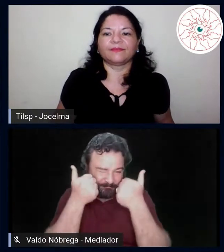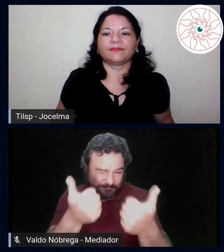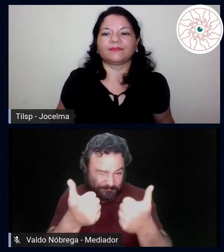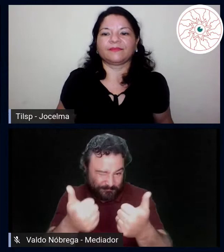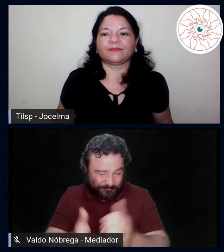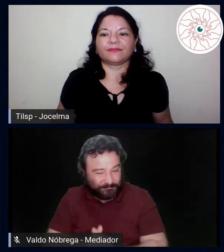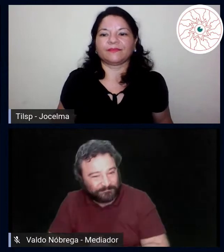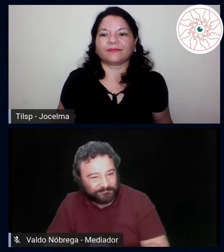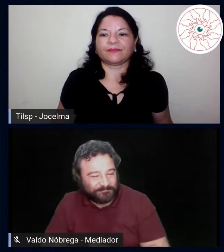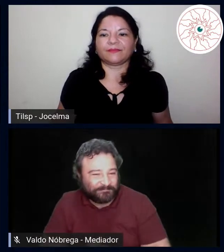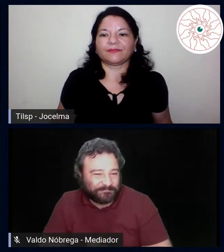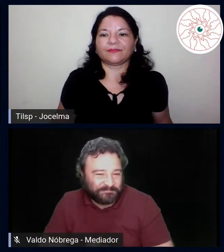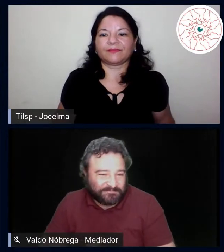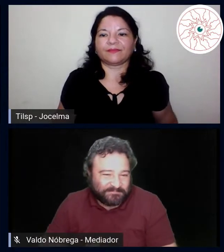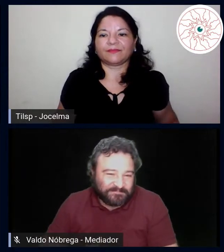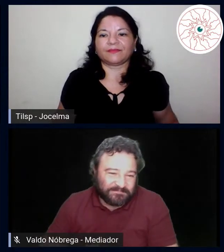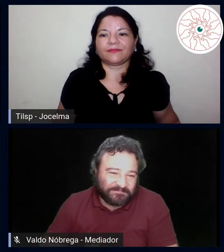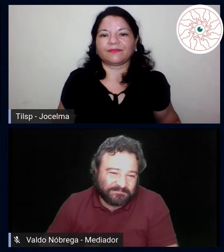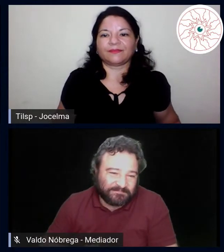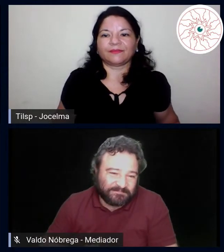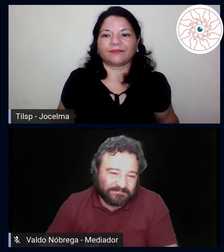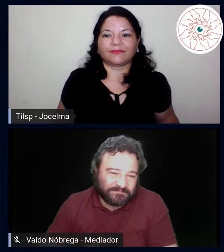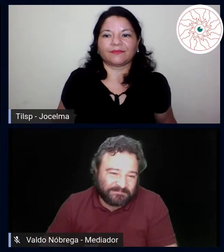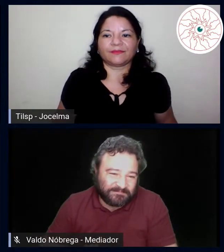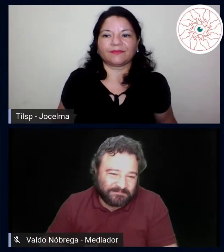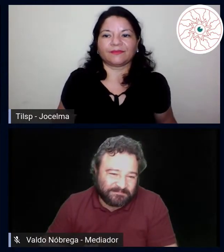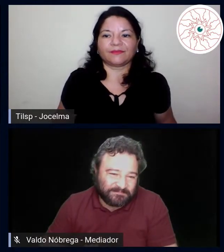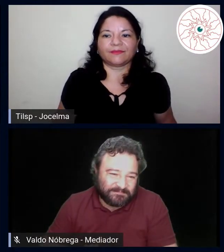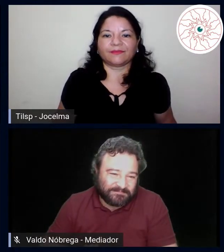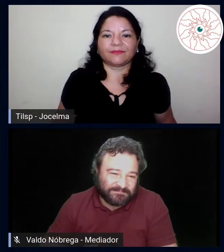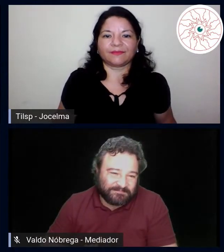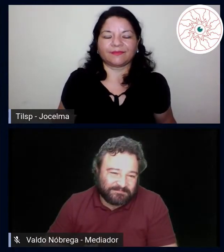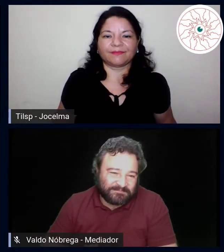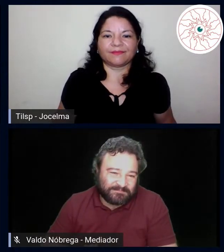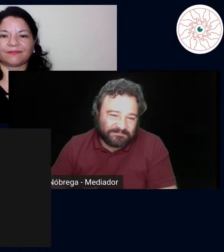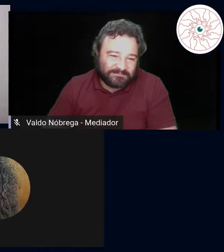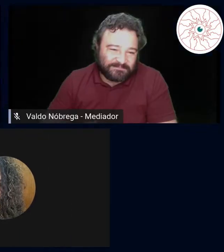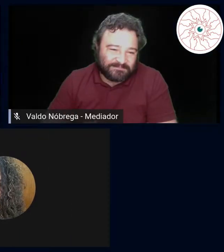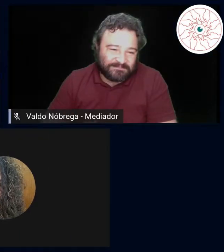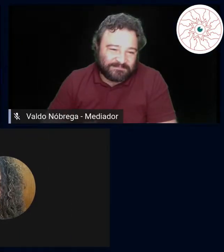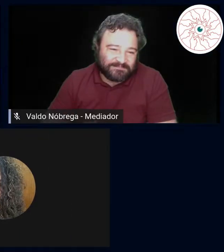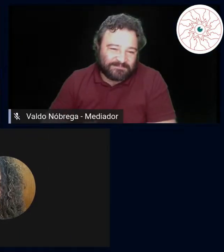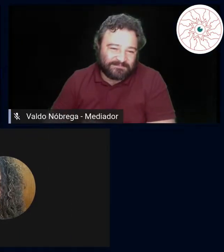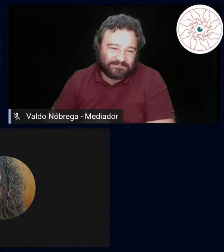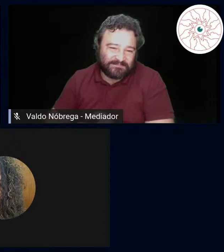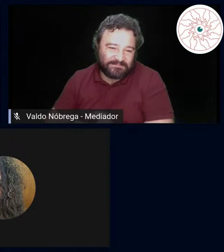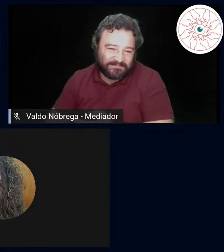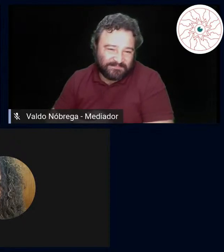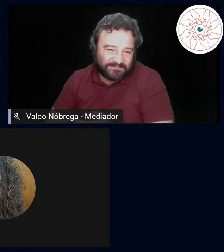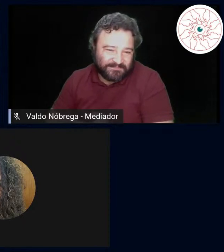continuidade em suas publicações. OK. OK. Eu que